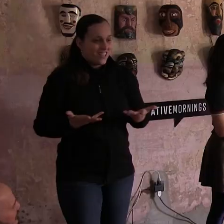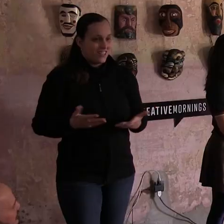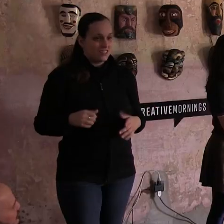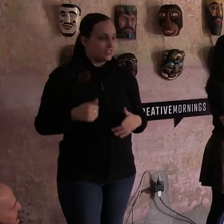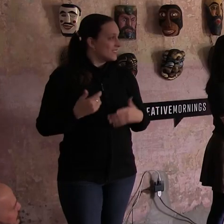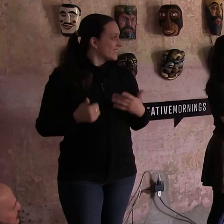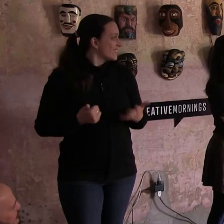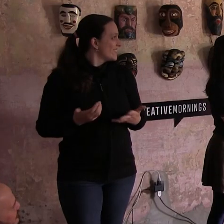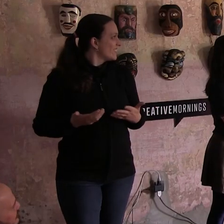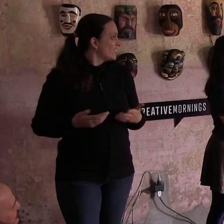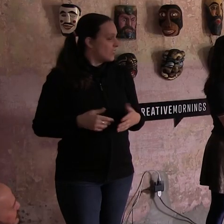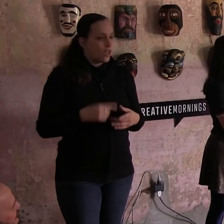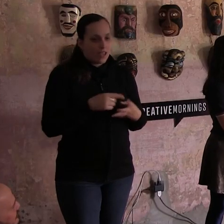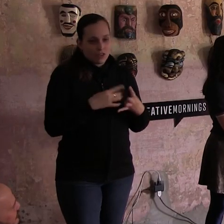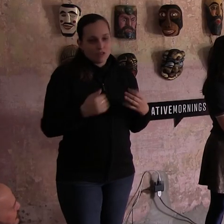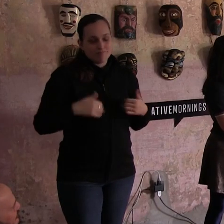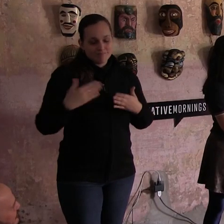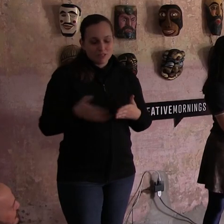parte de todo.